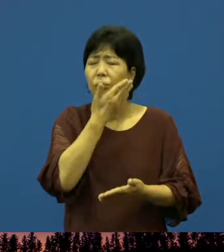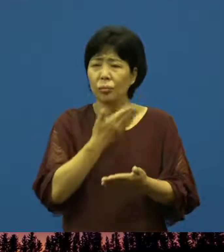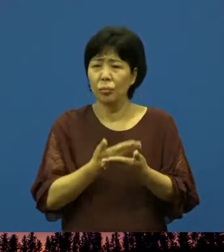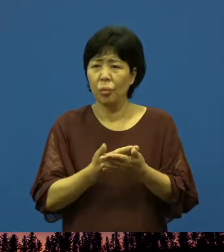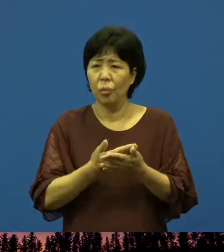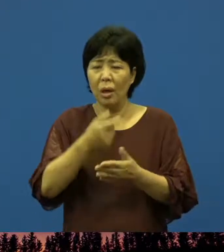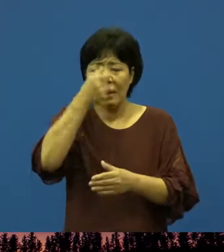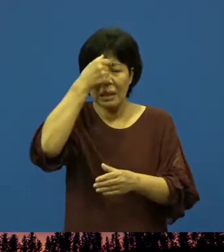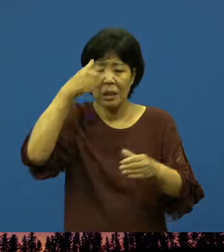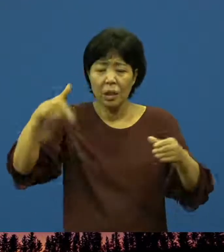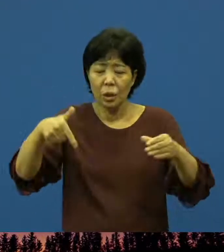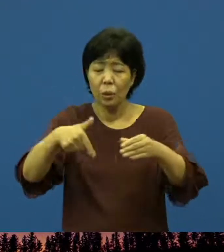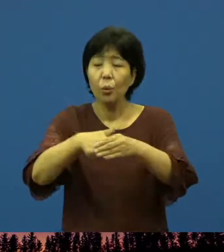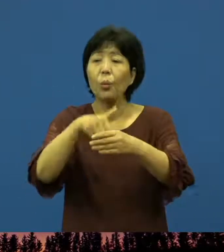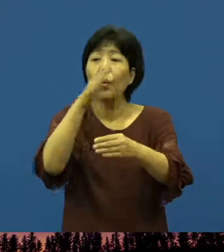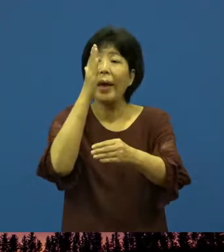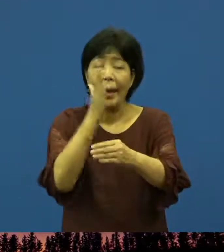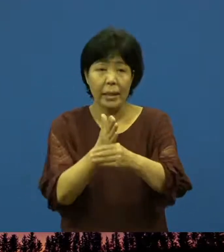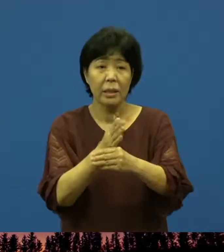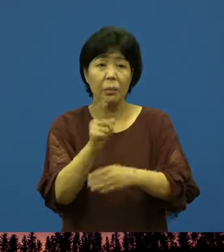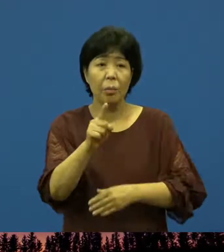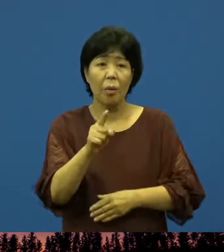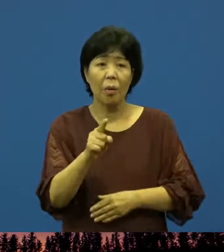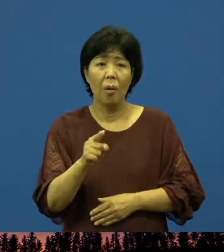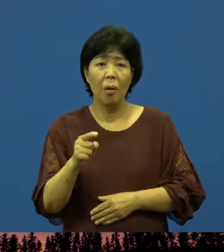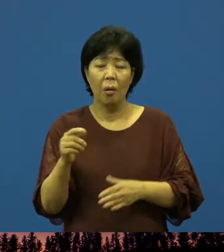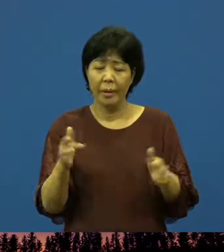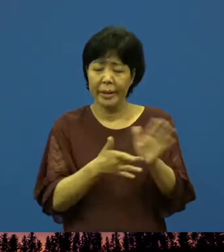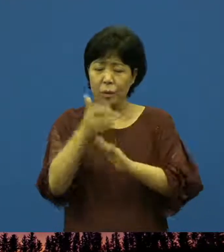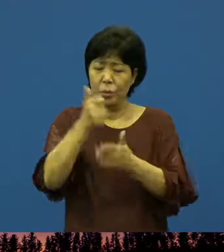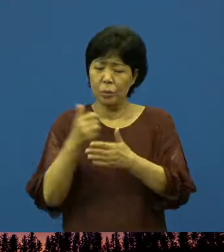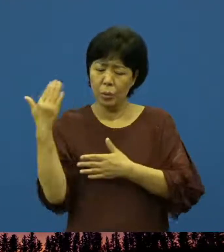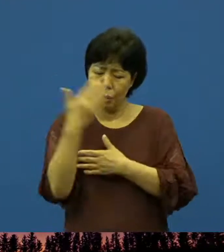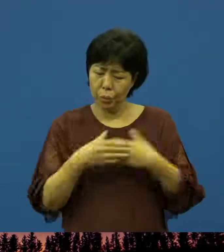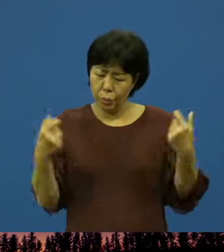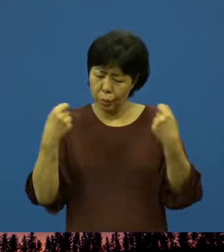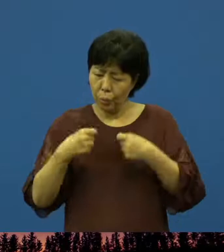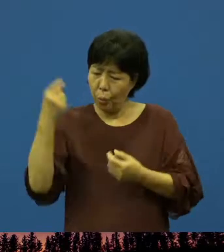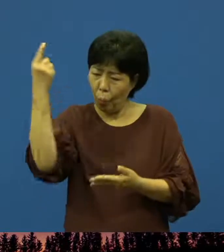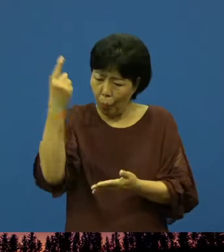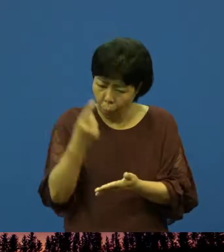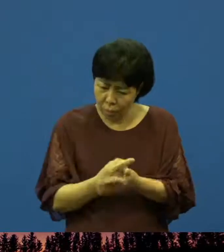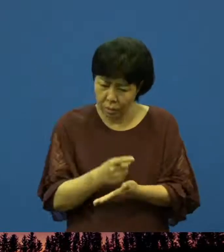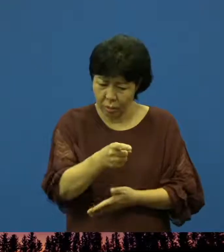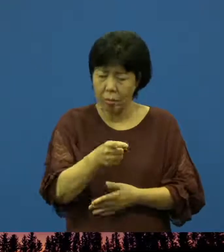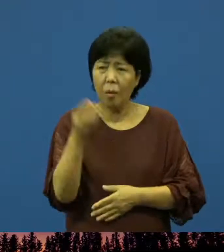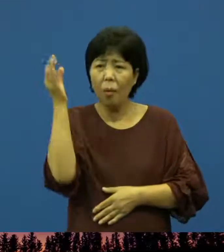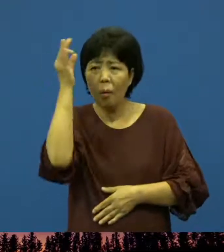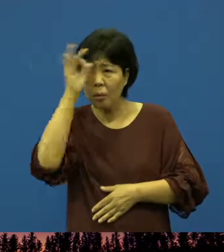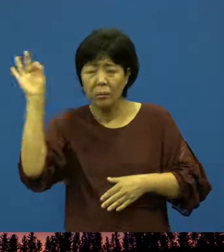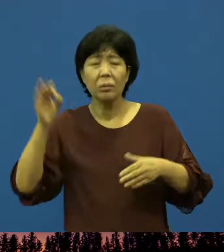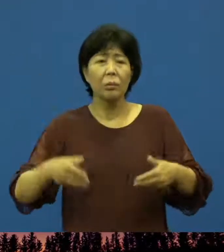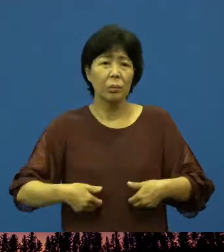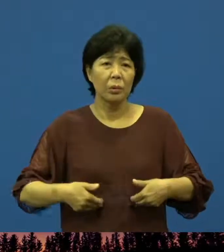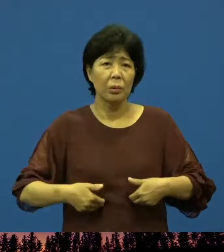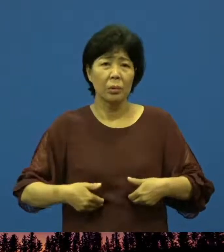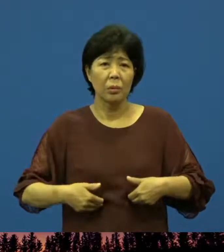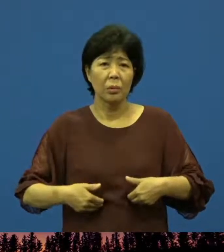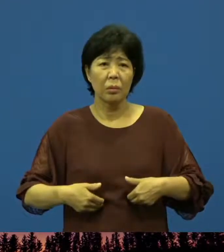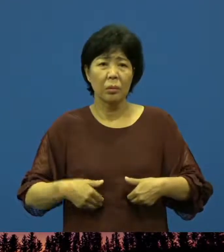예수의 친히 가르쳐 주시고, 예수님이 공생의 기적을 베푸시고, 죄인들을 위하여 죽으시고,